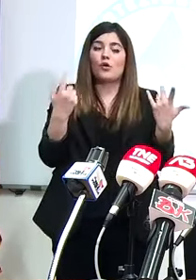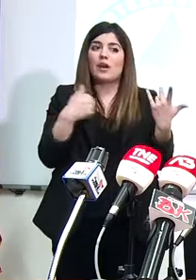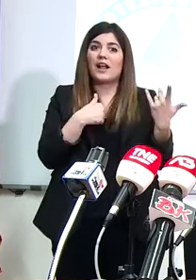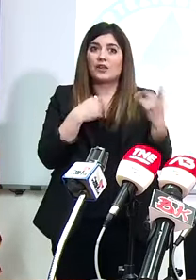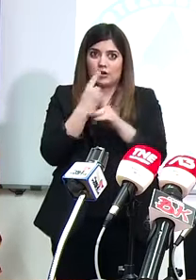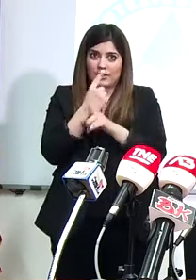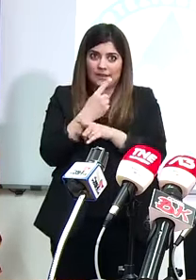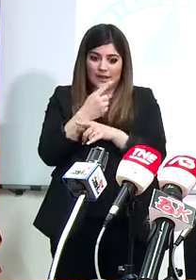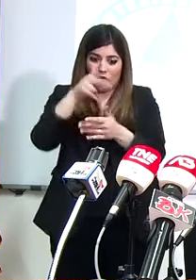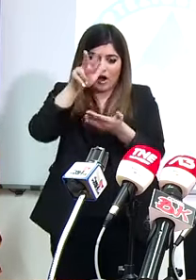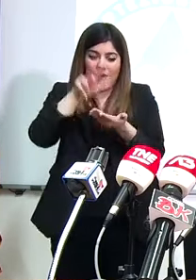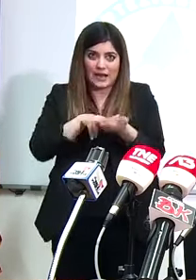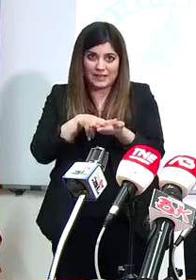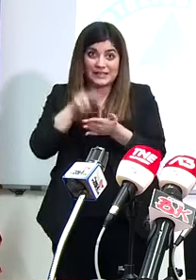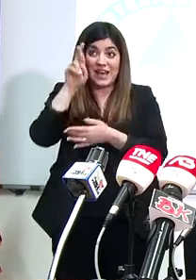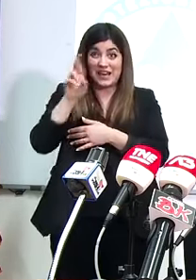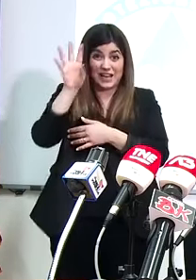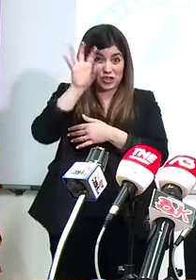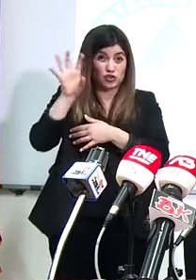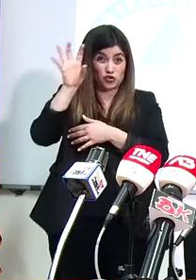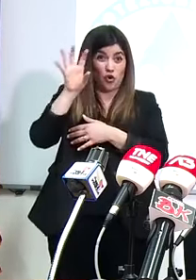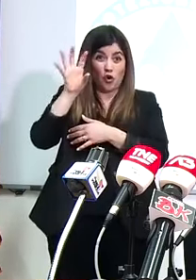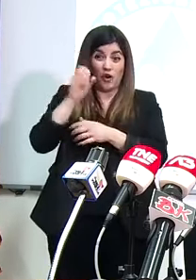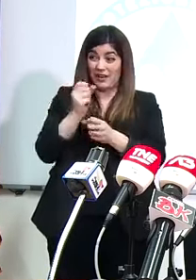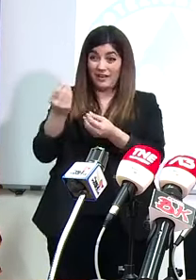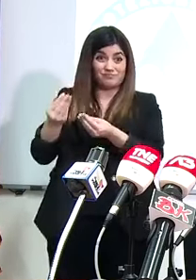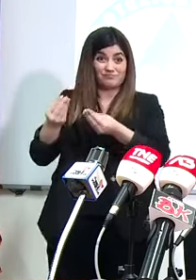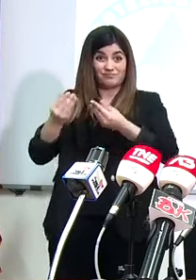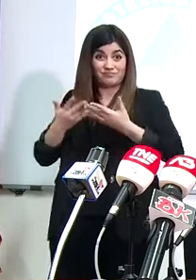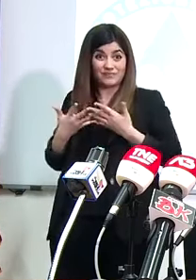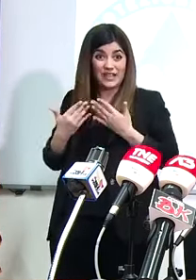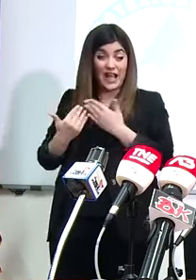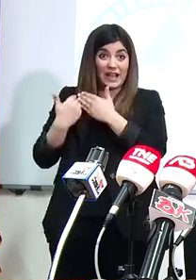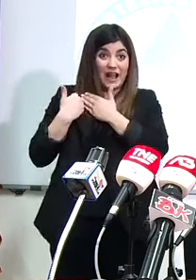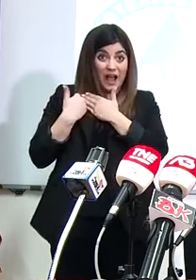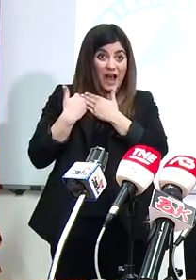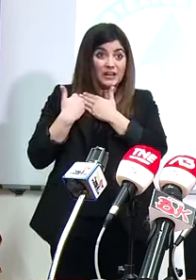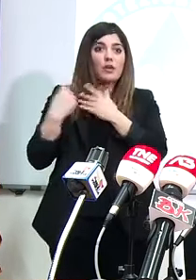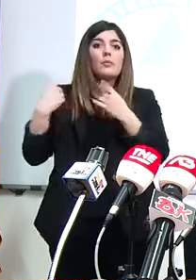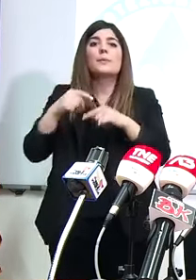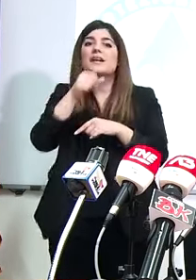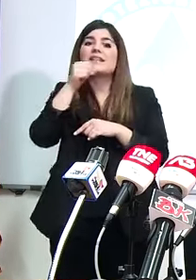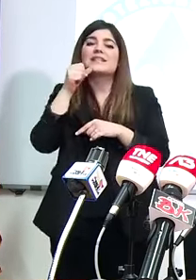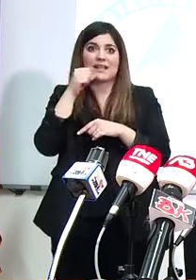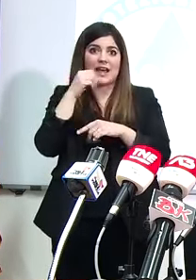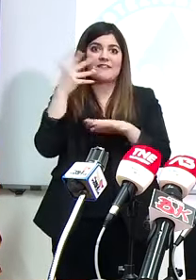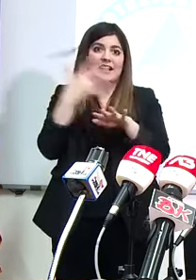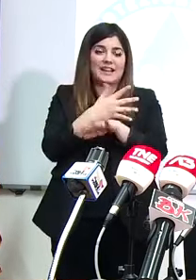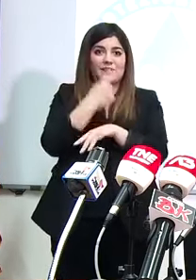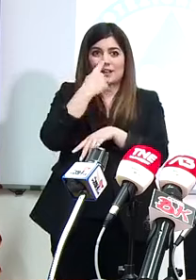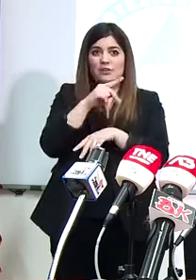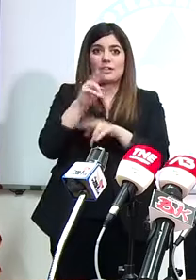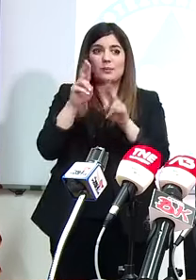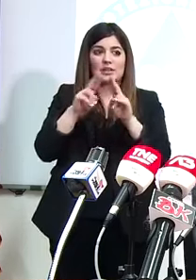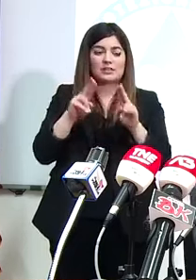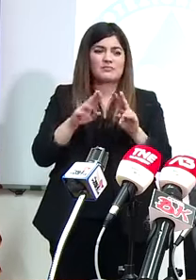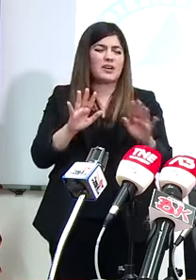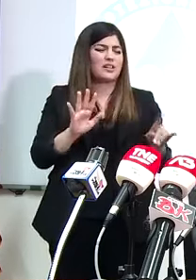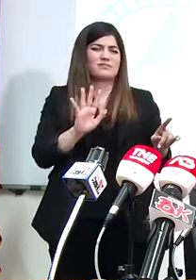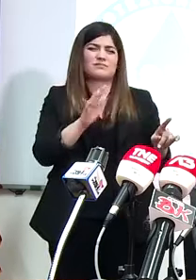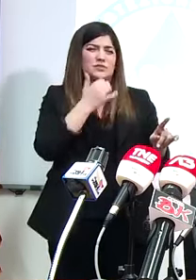garanzia che la regione che mi affida l'incarico sia solvibile quindi serve una lettera internazionale vogliono verificare se questo è tutto